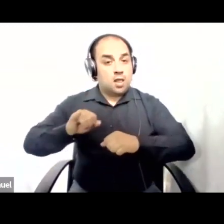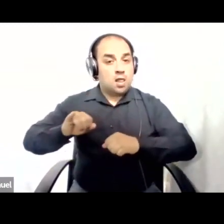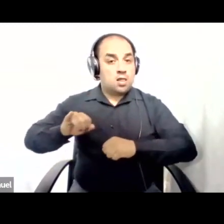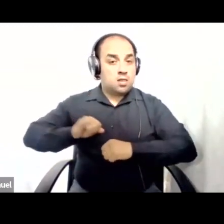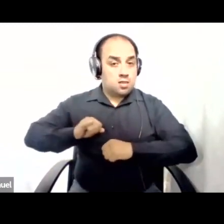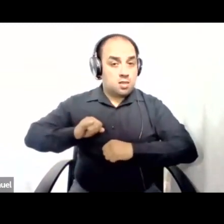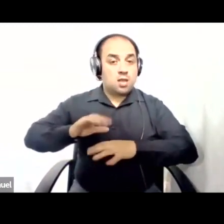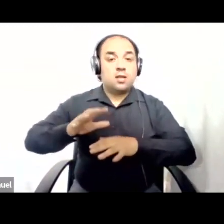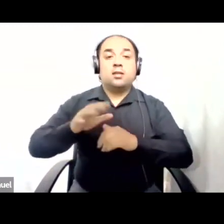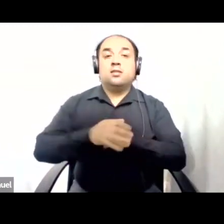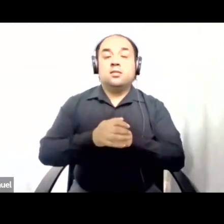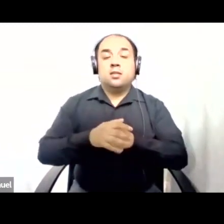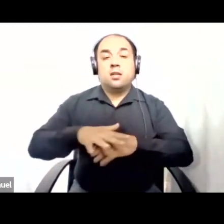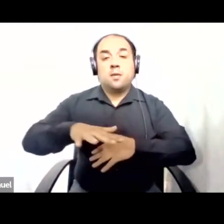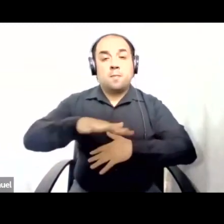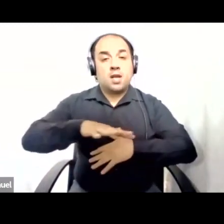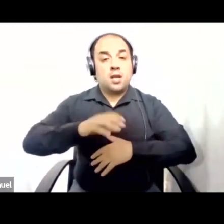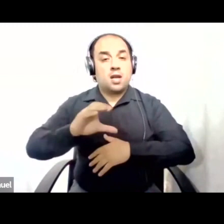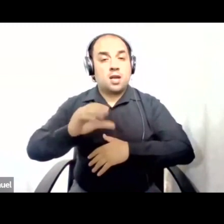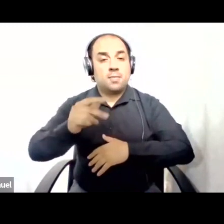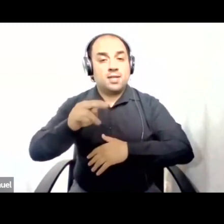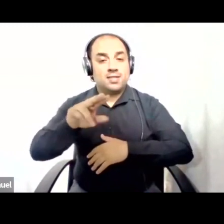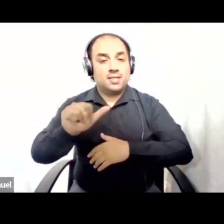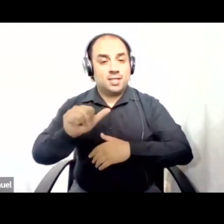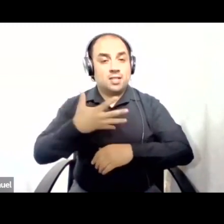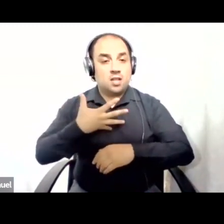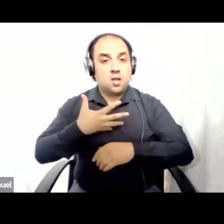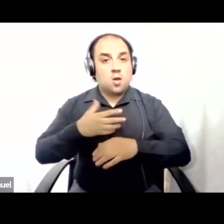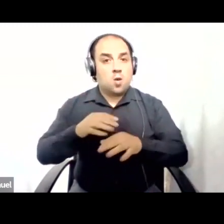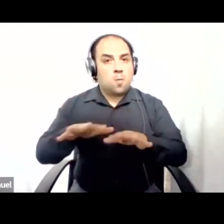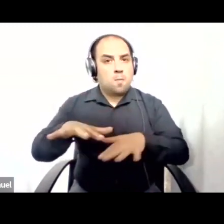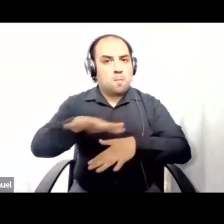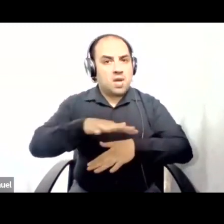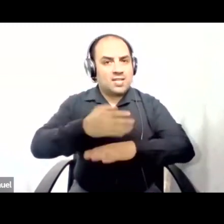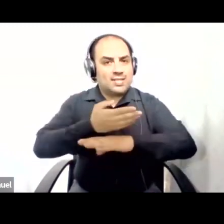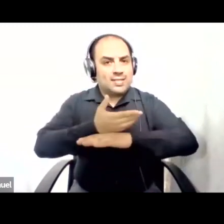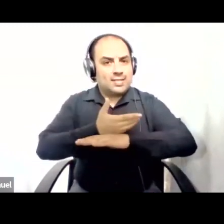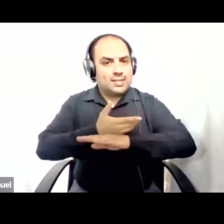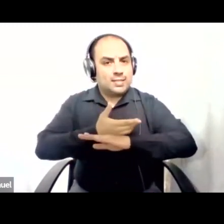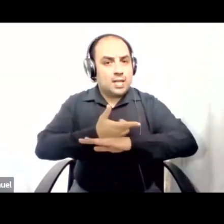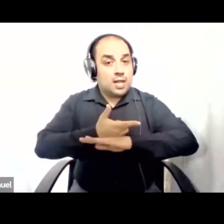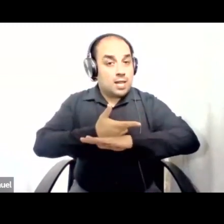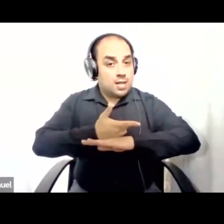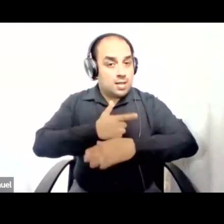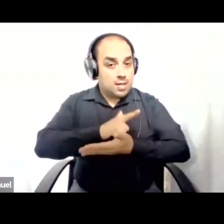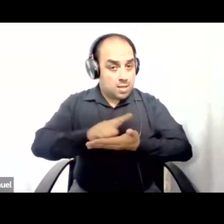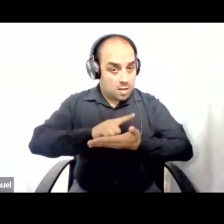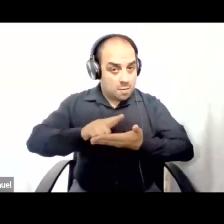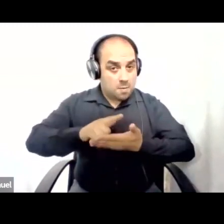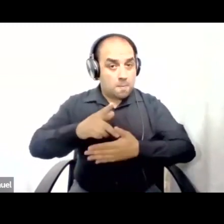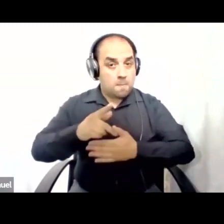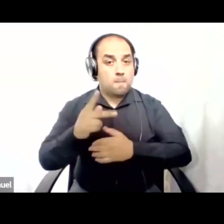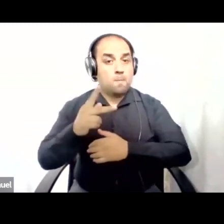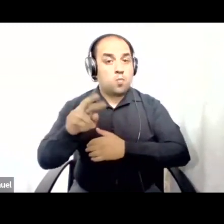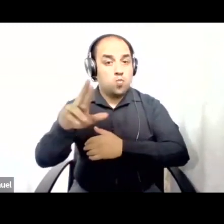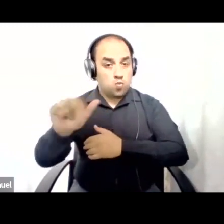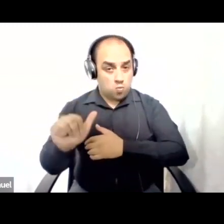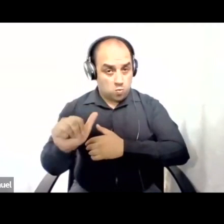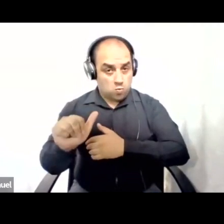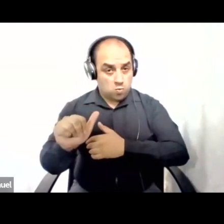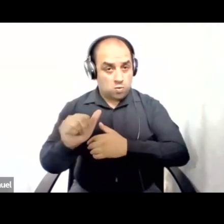su variante puritana, que va a ser la condición imprescindible, y apela a un nuevo tipo de humanidad.